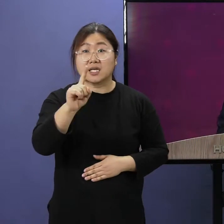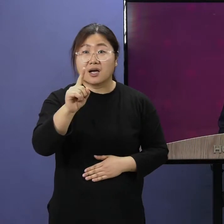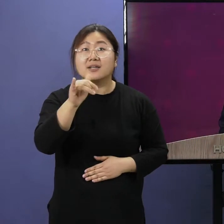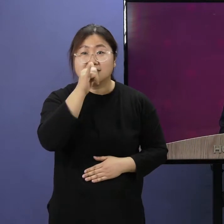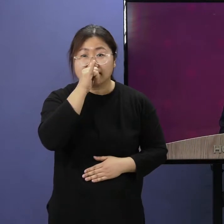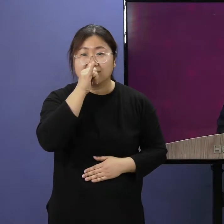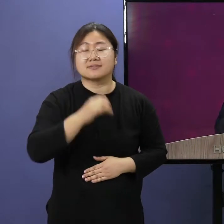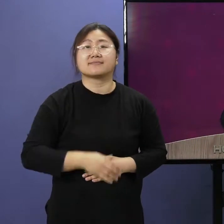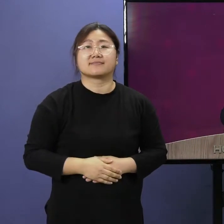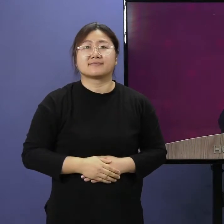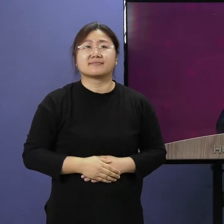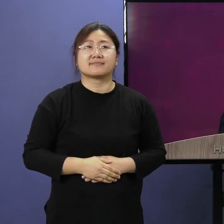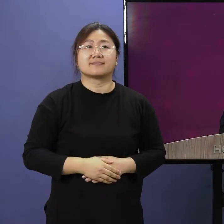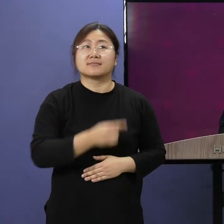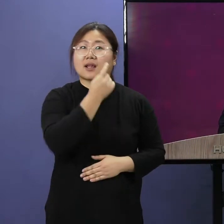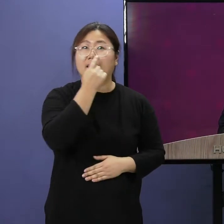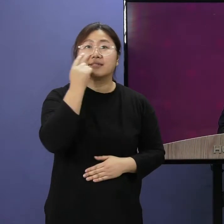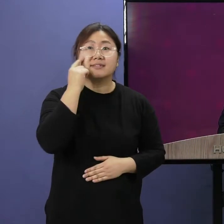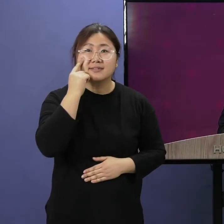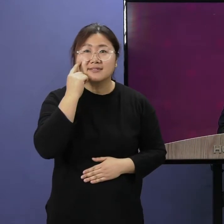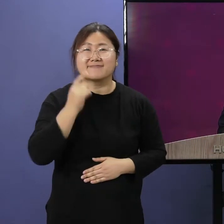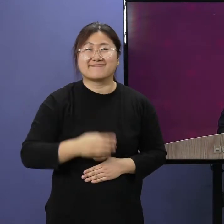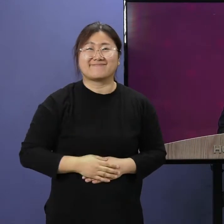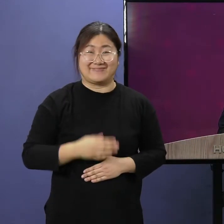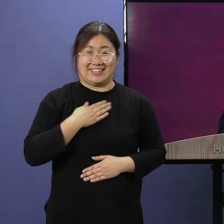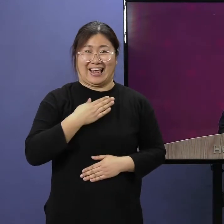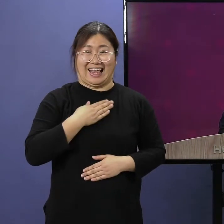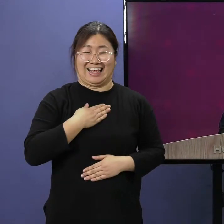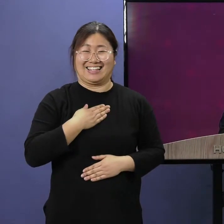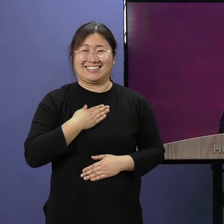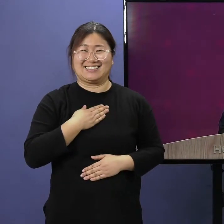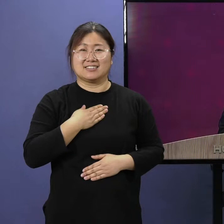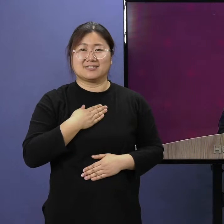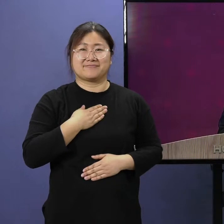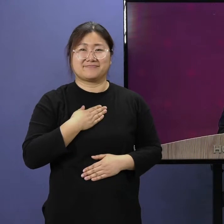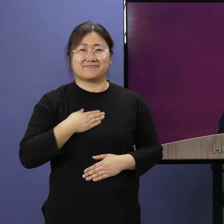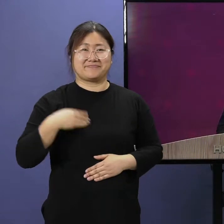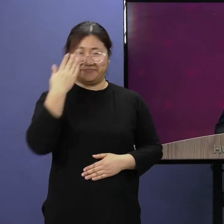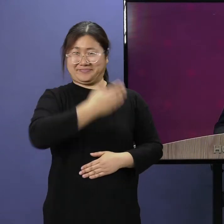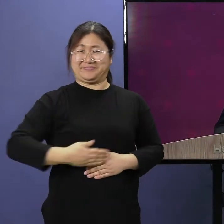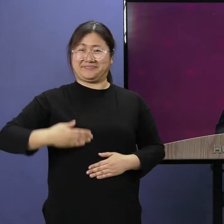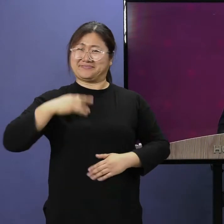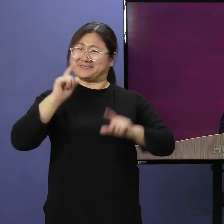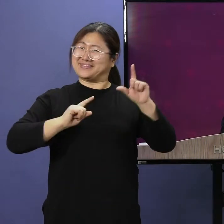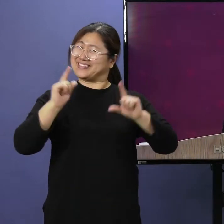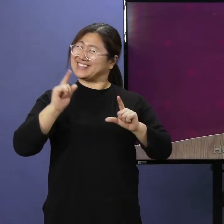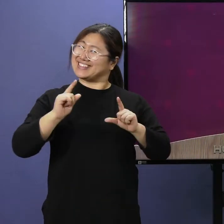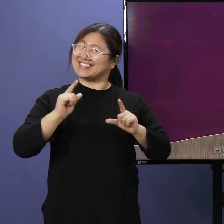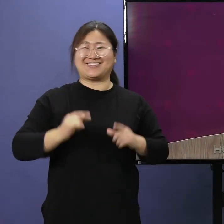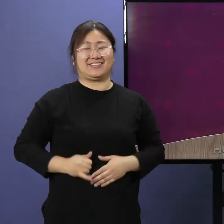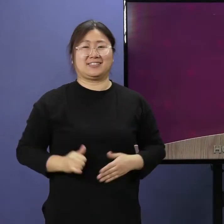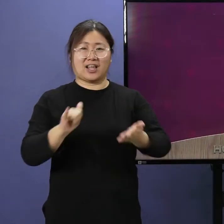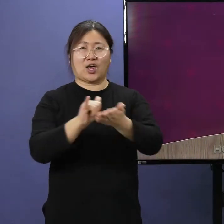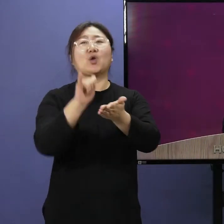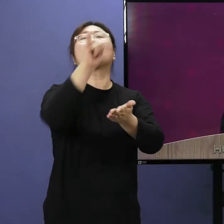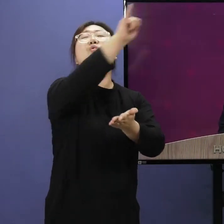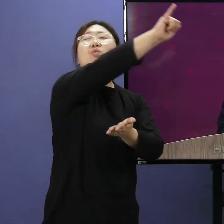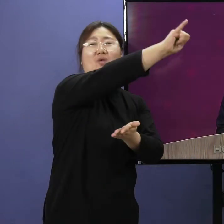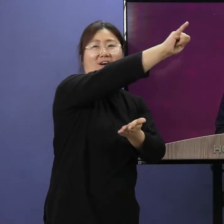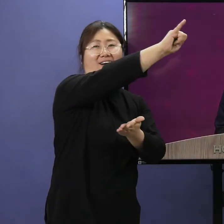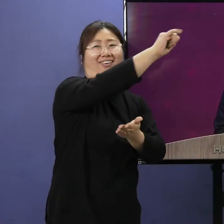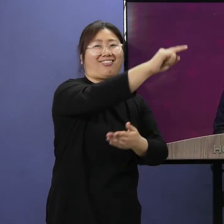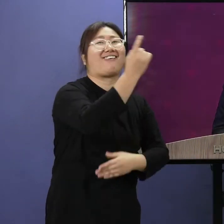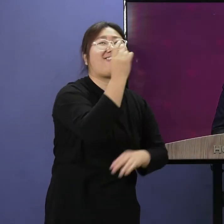여러분, 제가 이렇게 보여도 나름 유학파입니다. 여러분들이 잘 알고 계시는